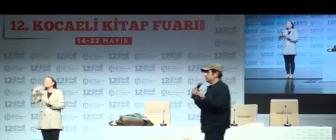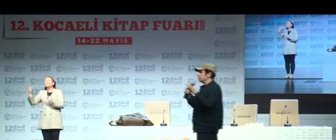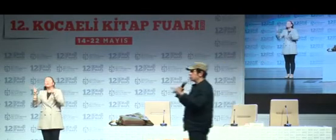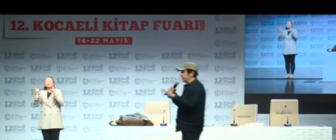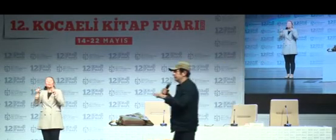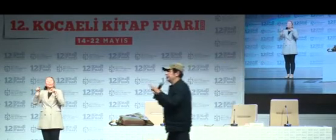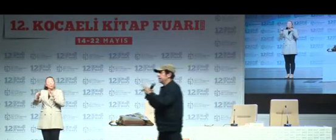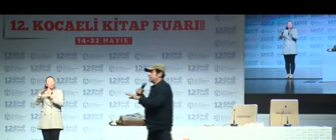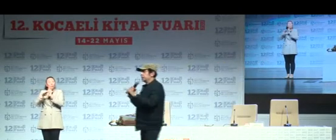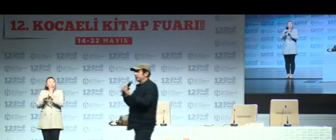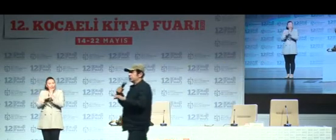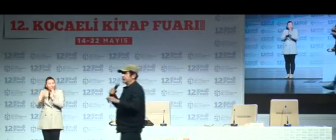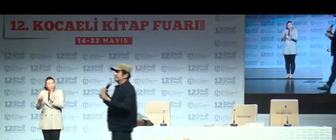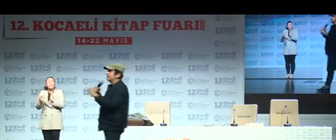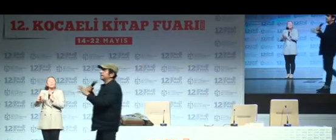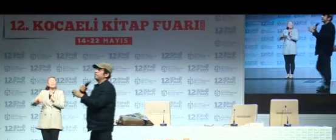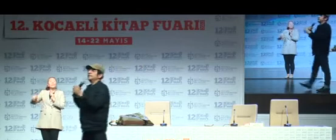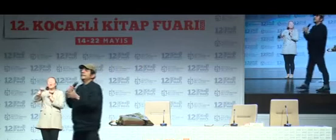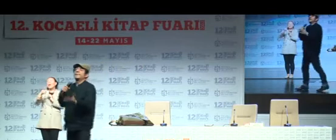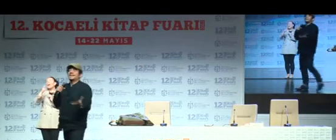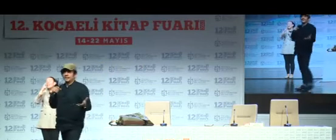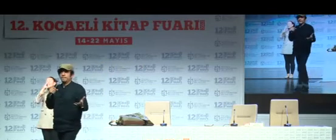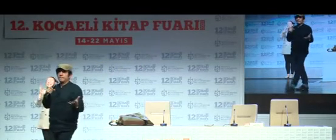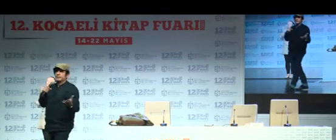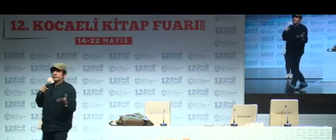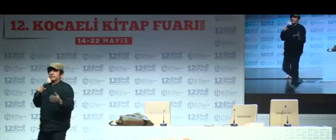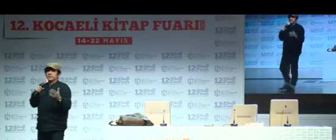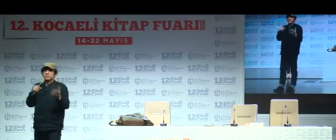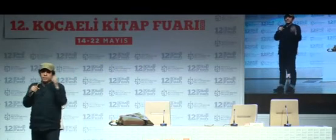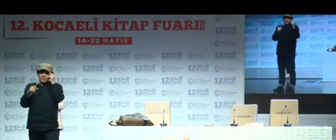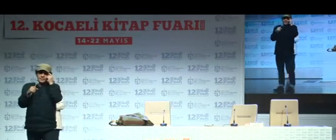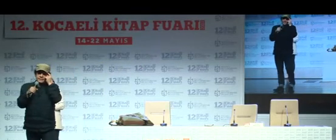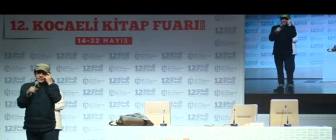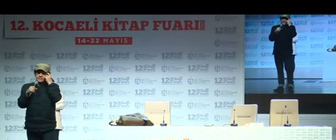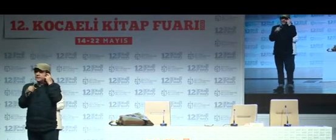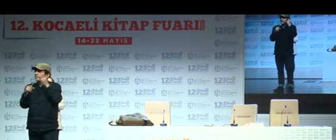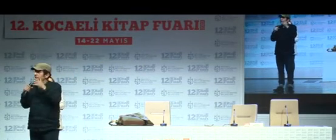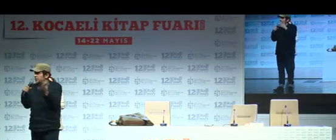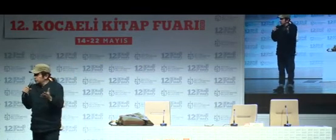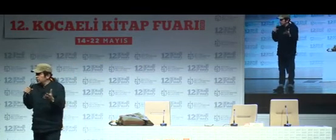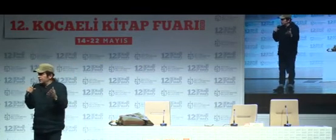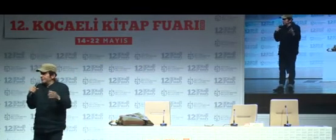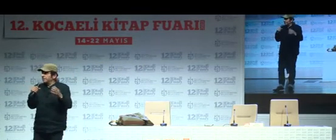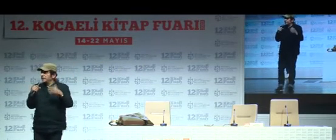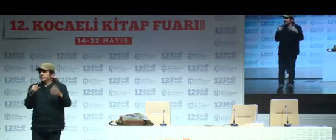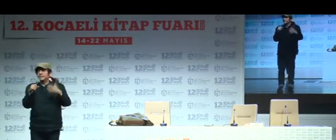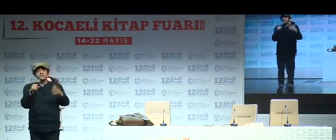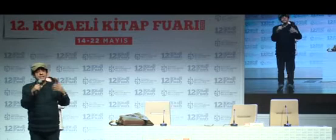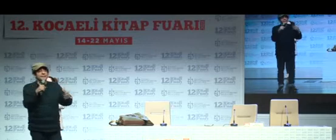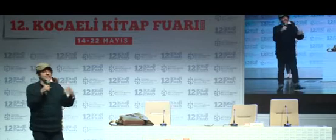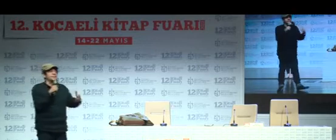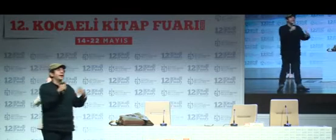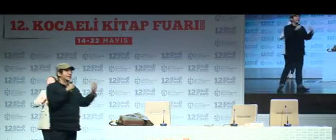adlı söyleşide Bayülgen Z kuşağına değindi. Kitap dinlemek. Bilmiyorum aranızda kitap dinleme alışkanlığı olan var mı? Benim